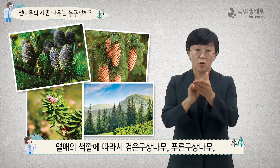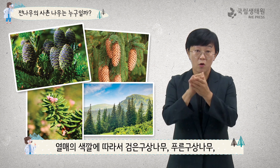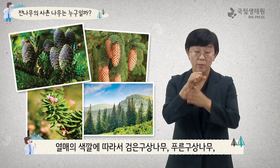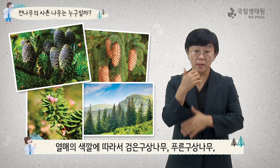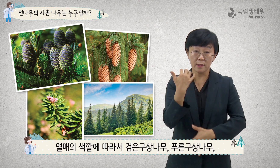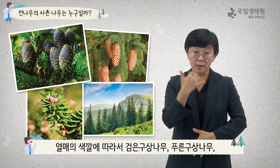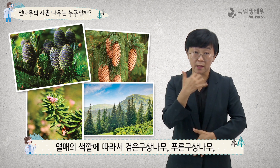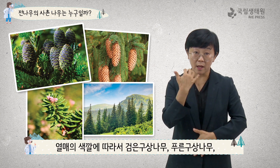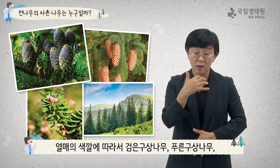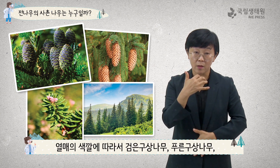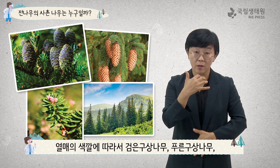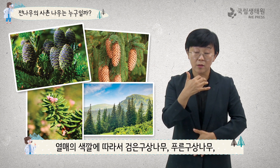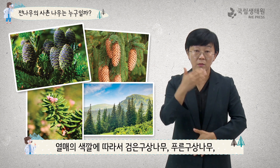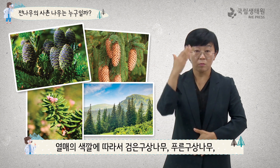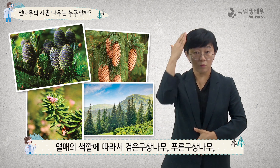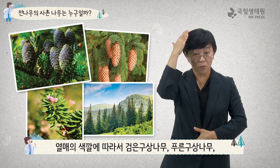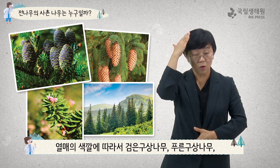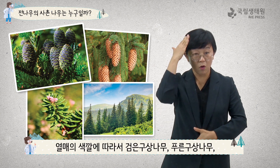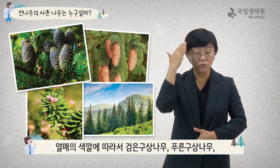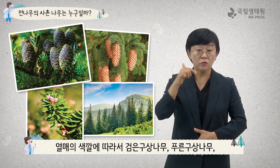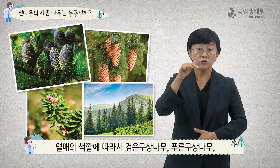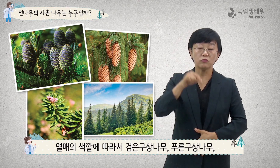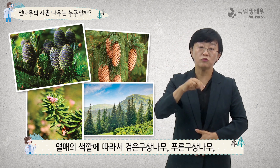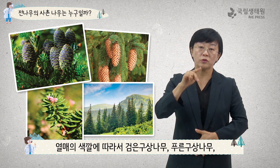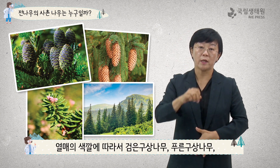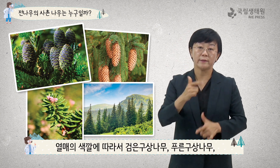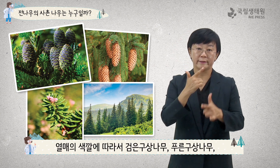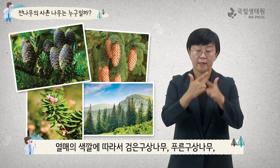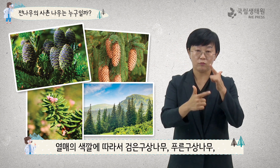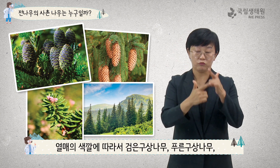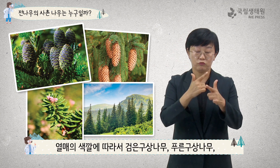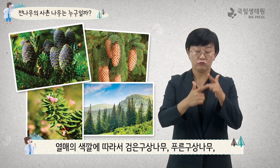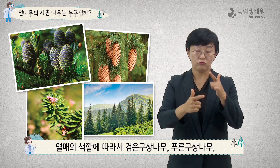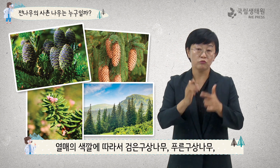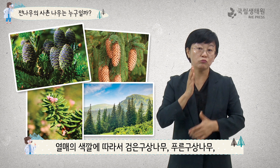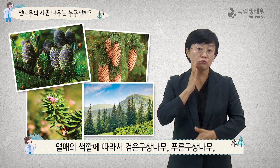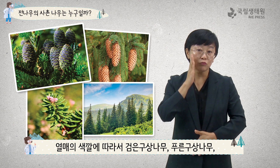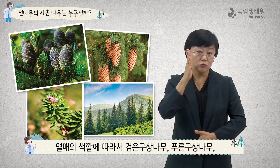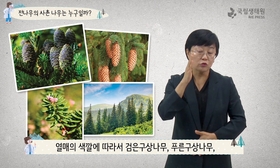열매의 색깔에 따라서 검은 구상나무, 푸른 구상나무,